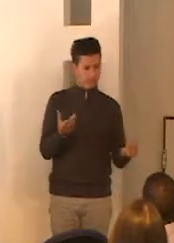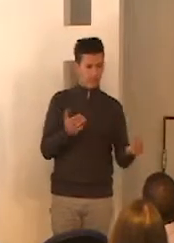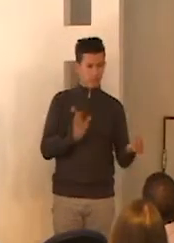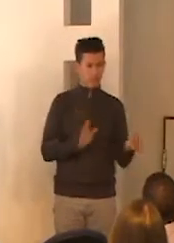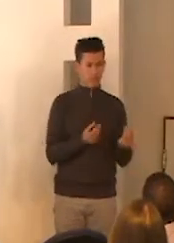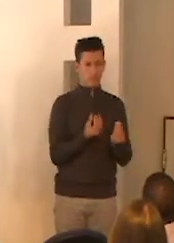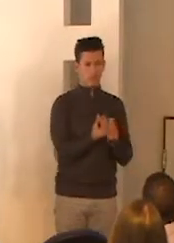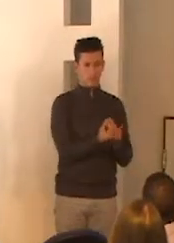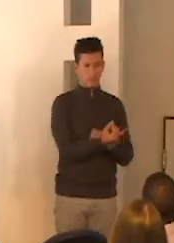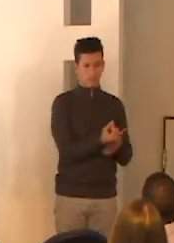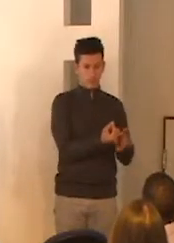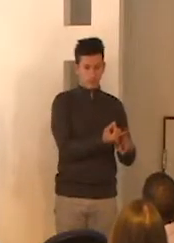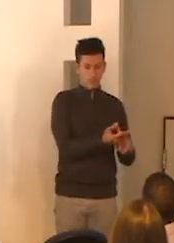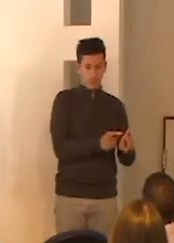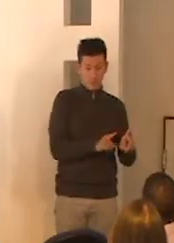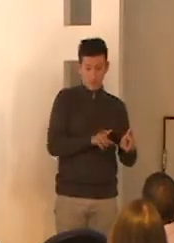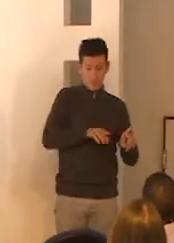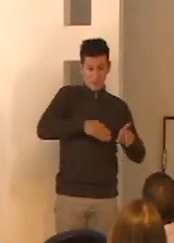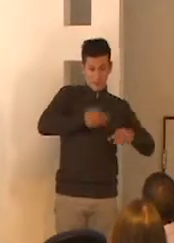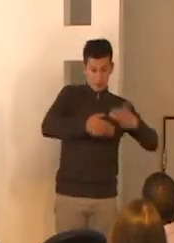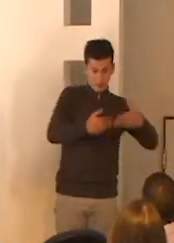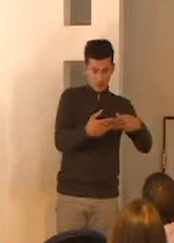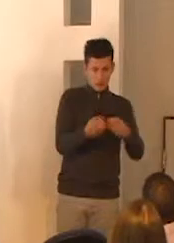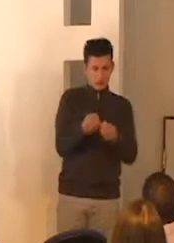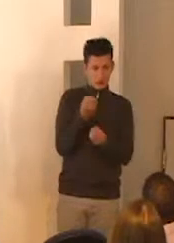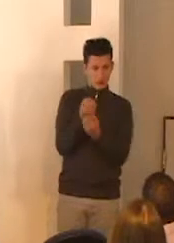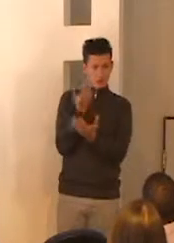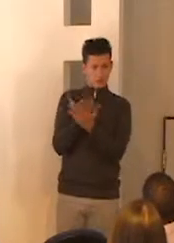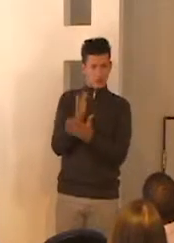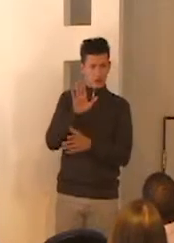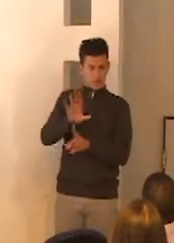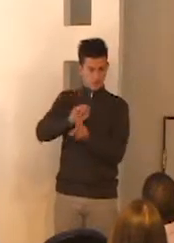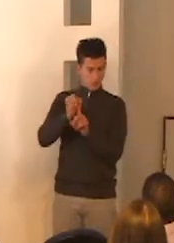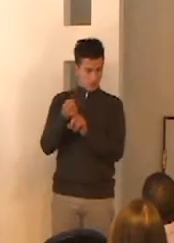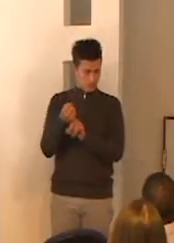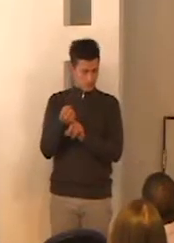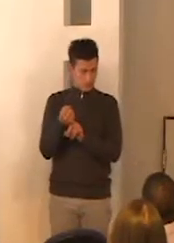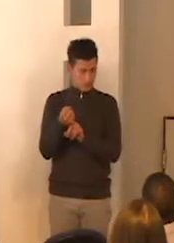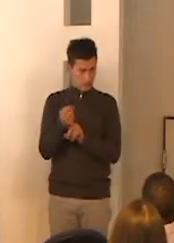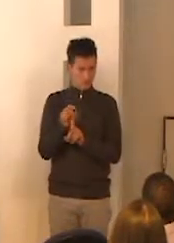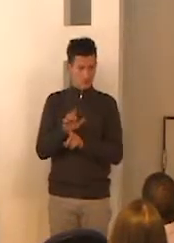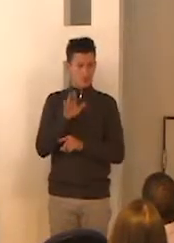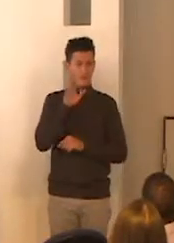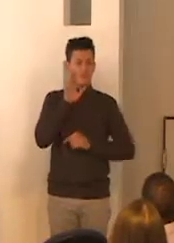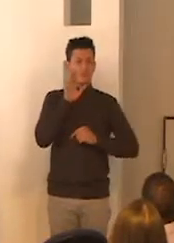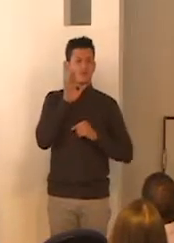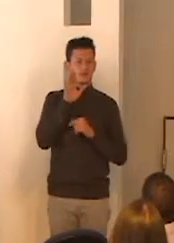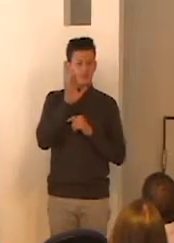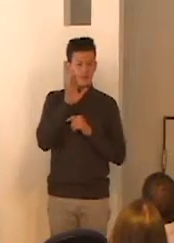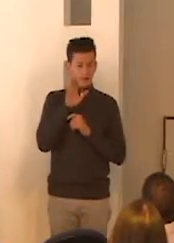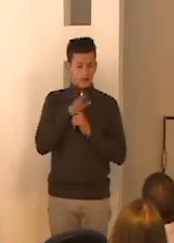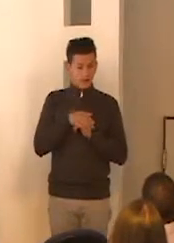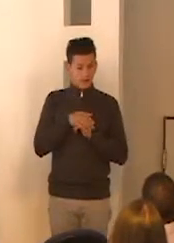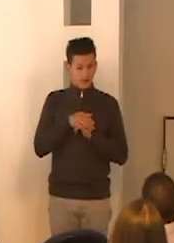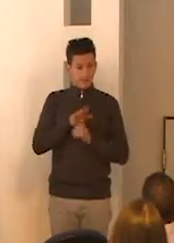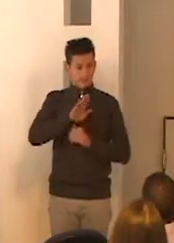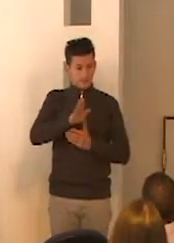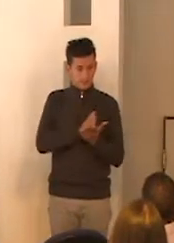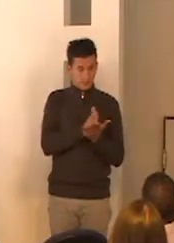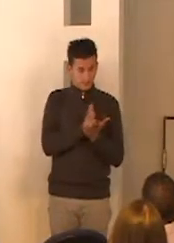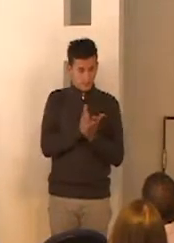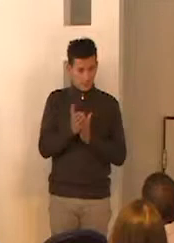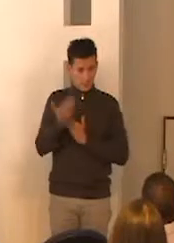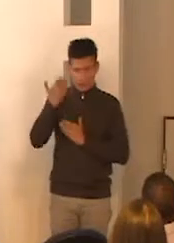dentro de los procesos de estructuración social. Es así como el programa lo que busca, como decía hace